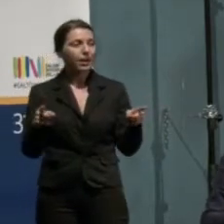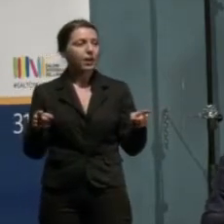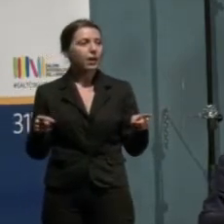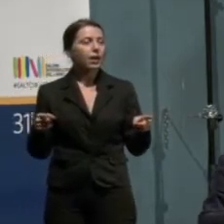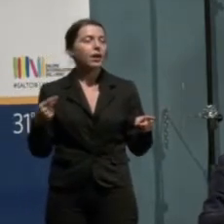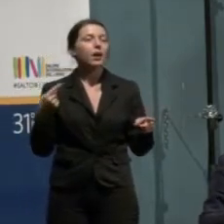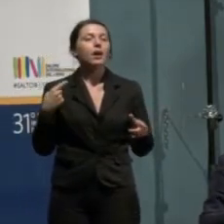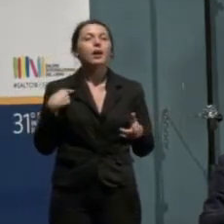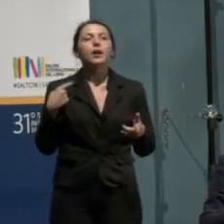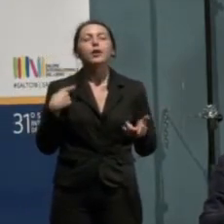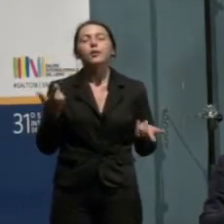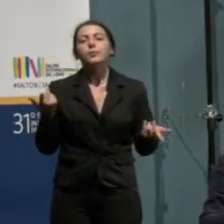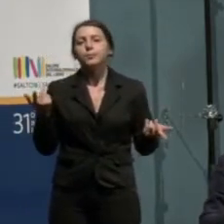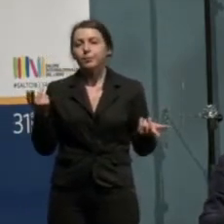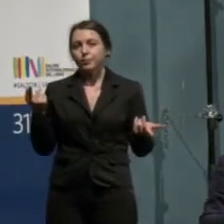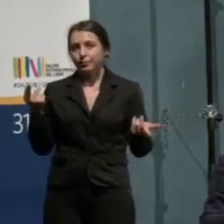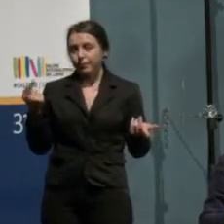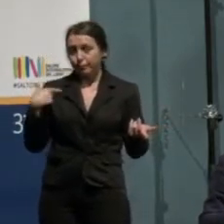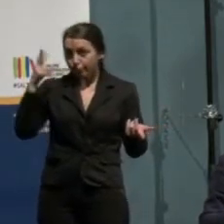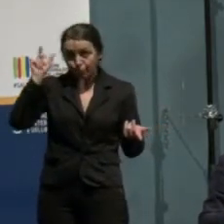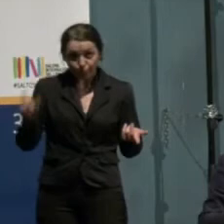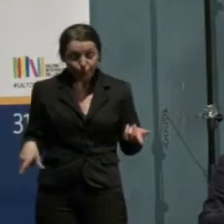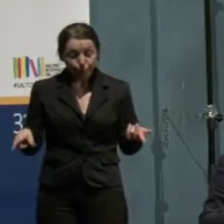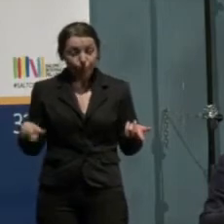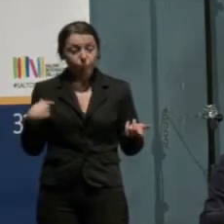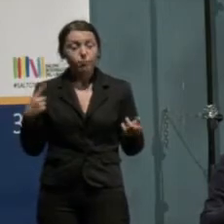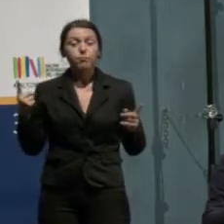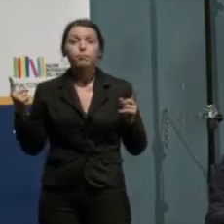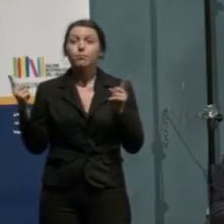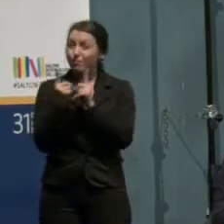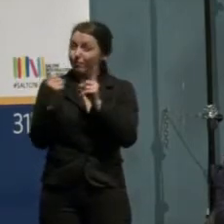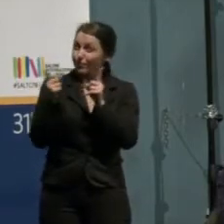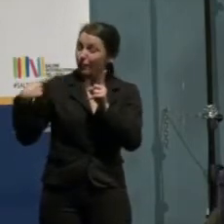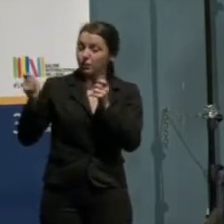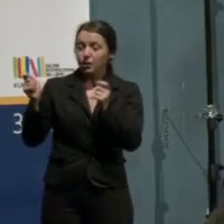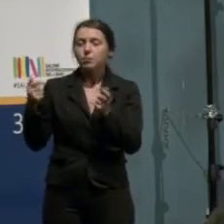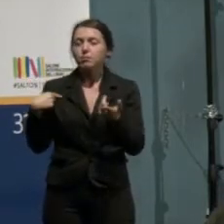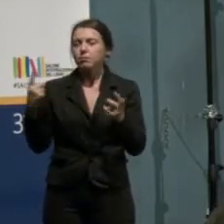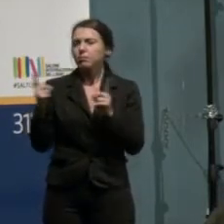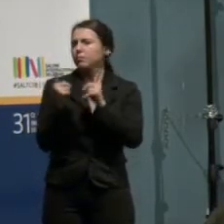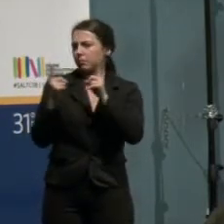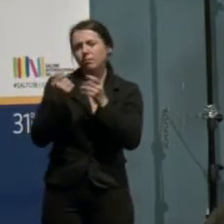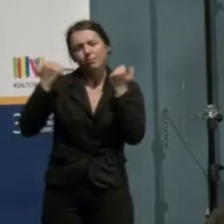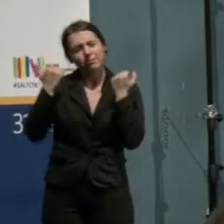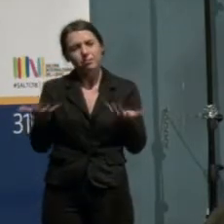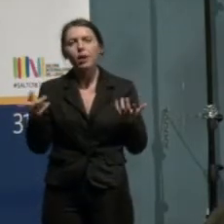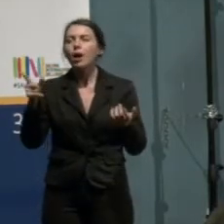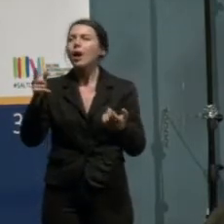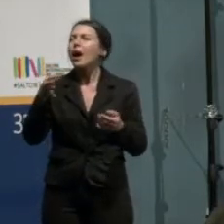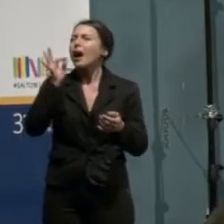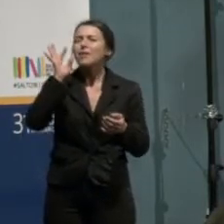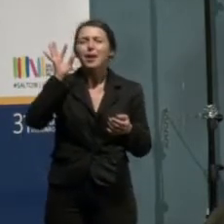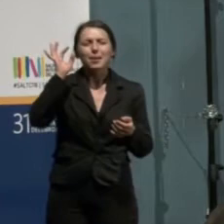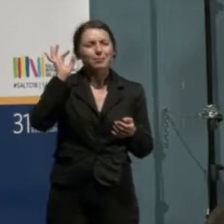fi lo conosco l'ho incontrato più volte al cairo sempre in un caffè straordinario molto fumoso